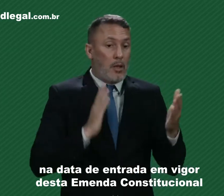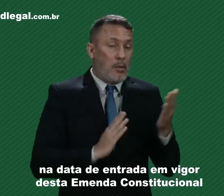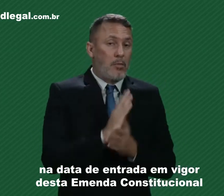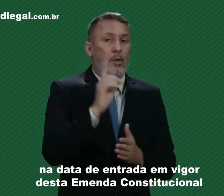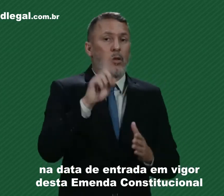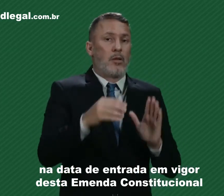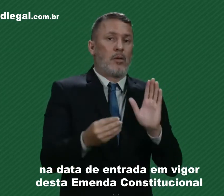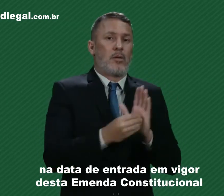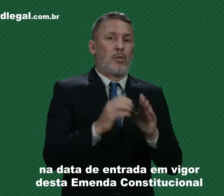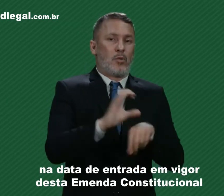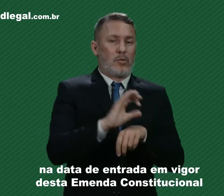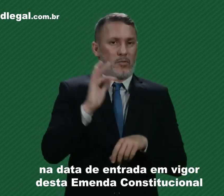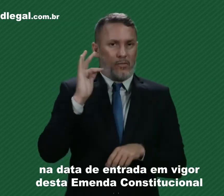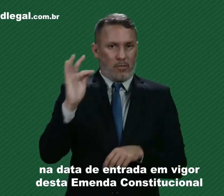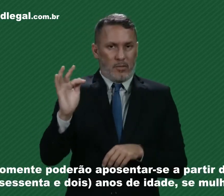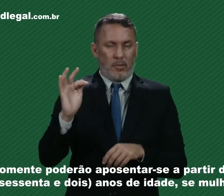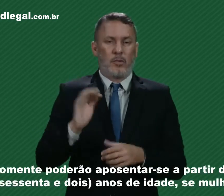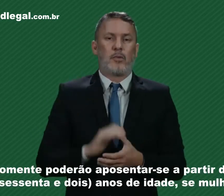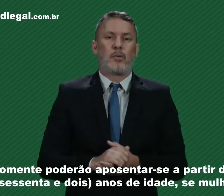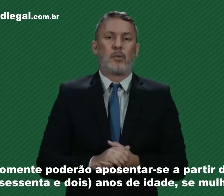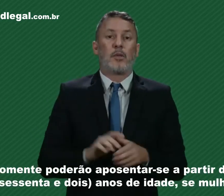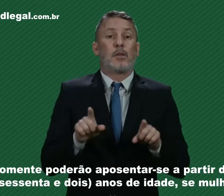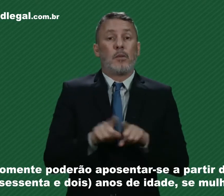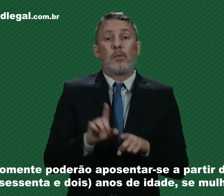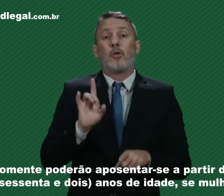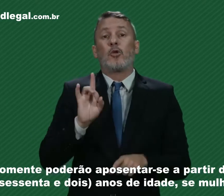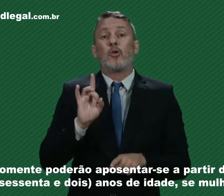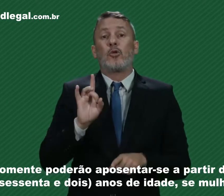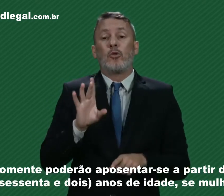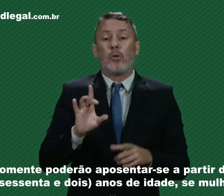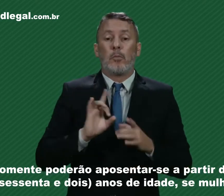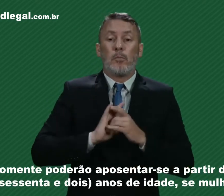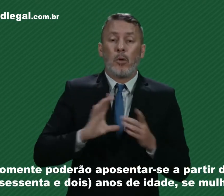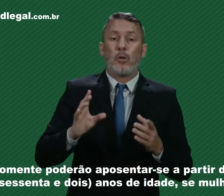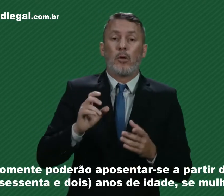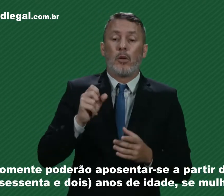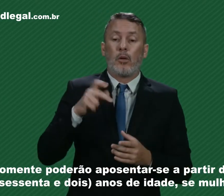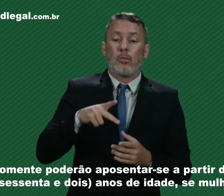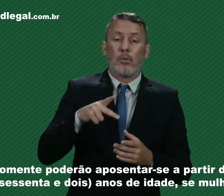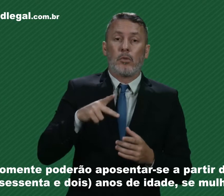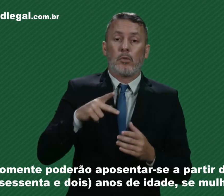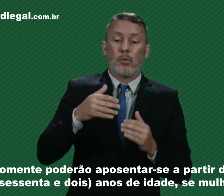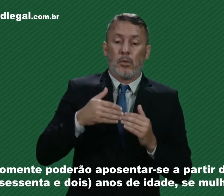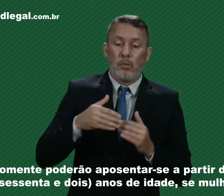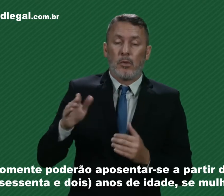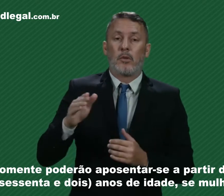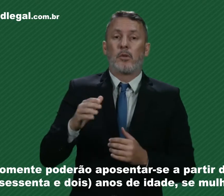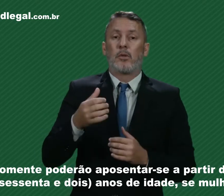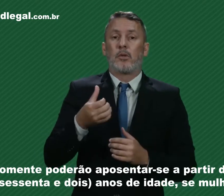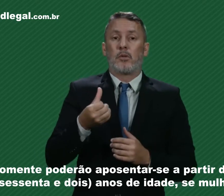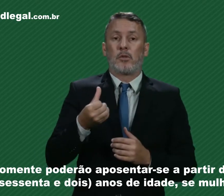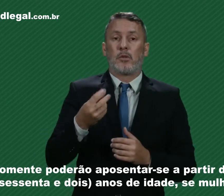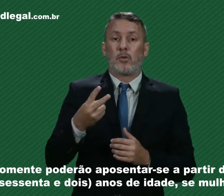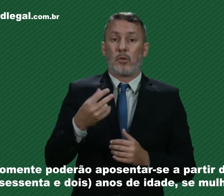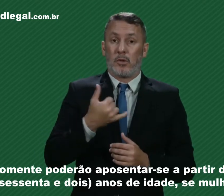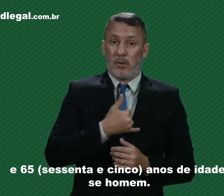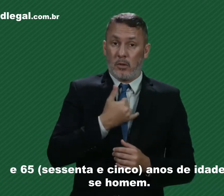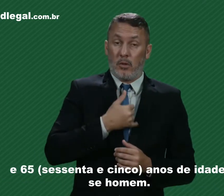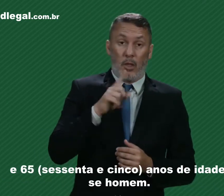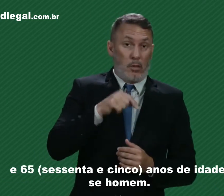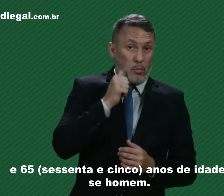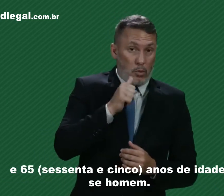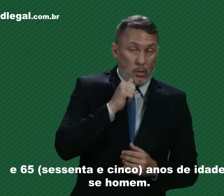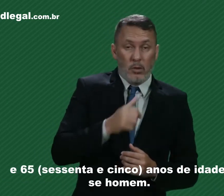em vigor desta emenda constitucional e somente poderão aposentar-se a partir dos 62 anos de idade se mulher